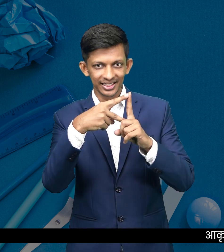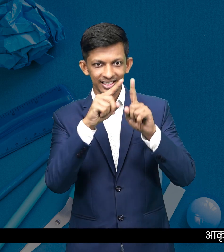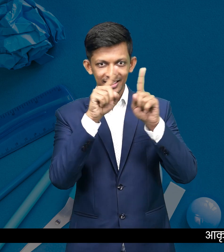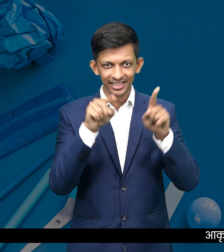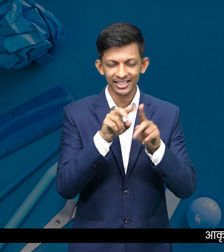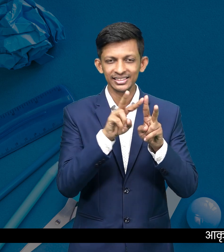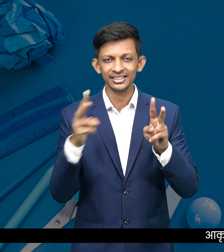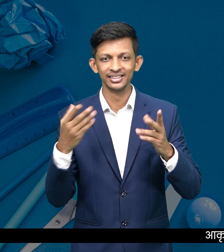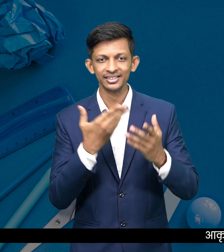आकृतियां,